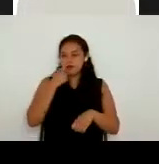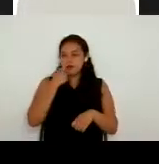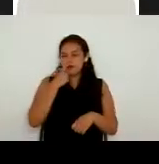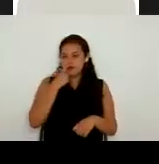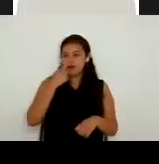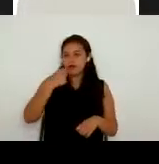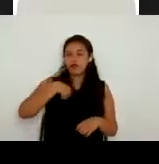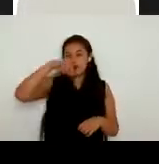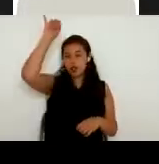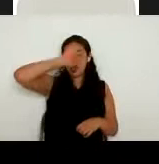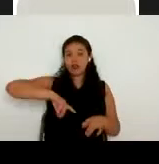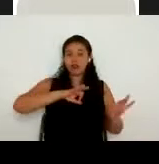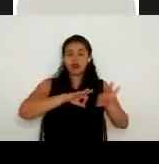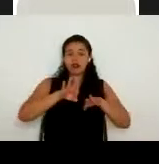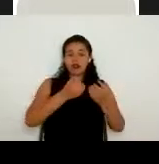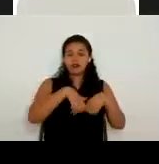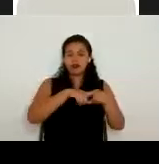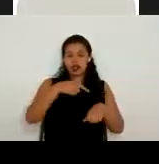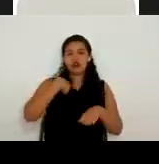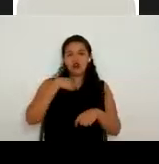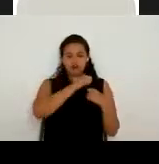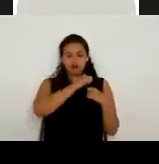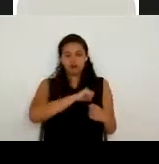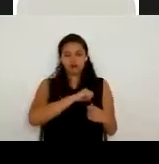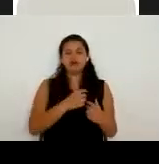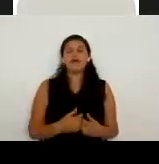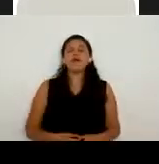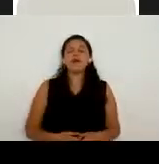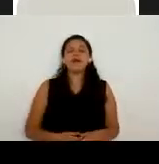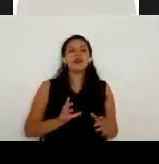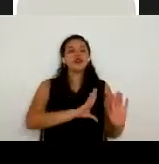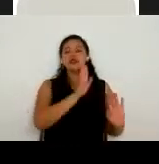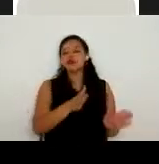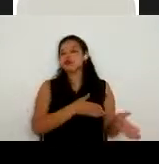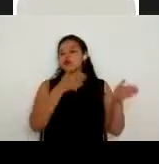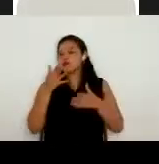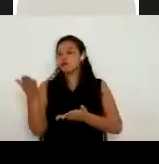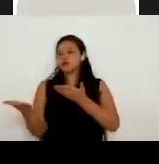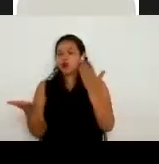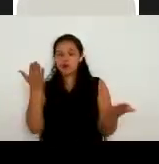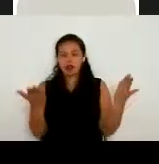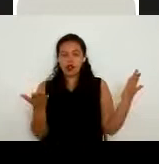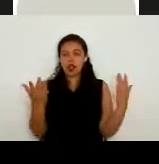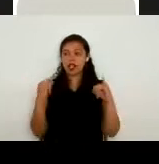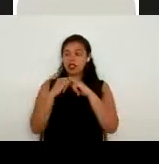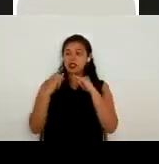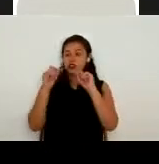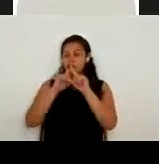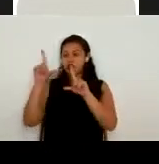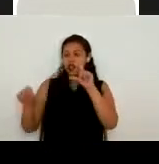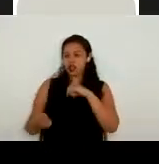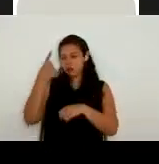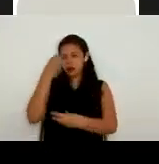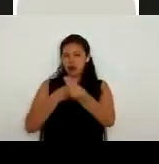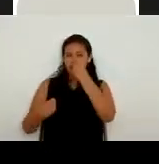trabajos y luego hicimos otro estudio comparativo con el instituto nacional de la nutrición y